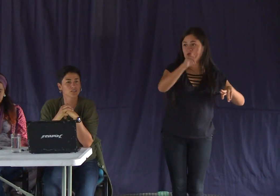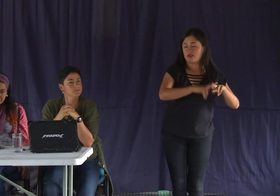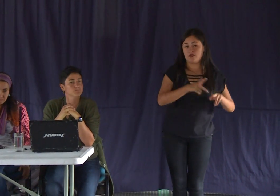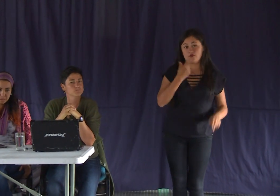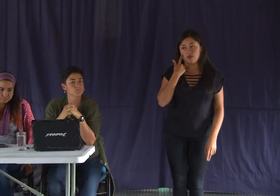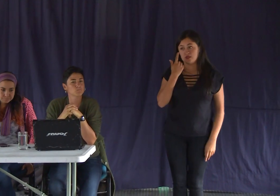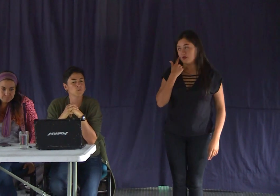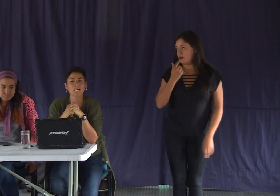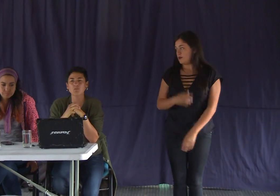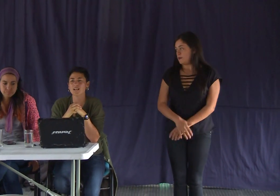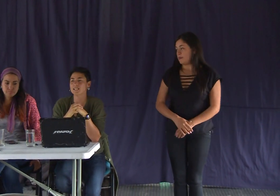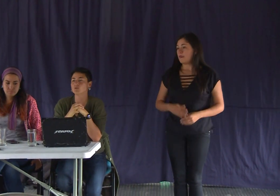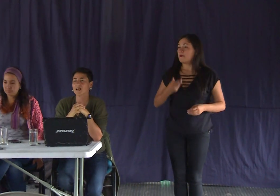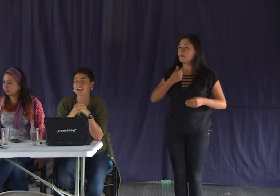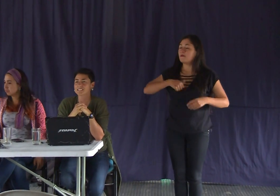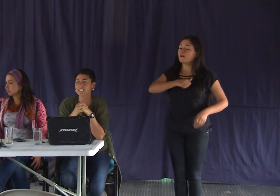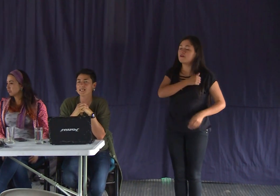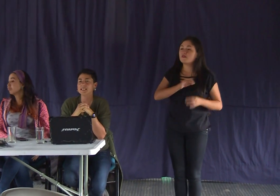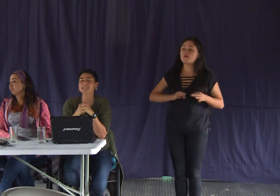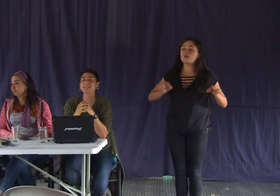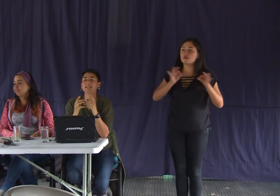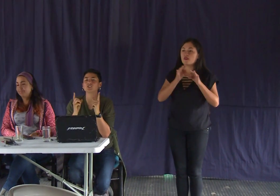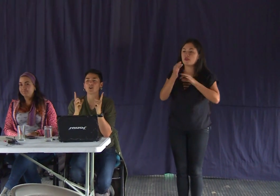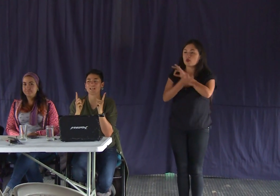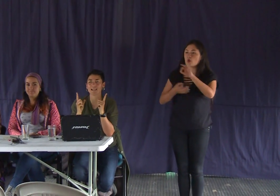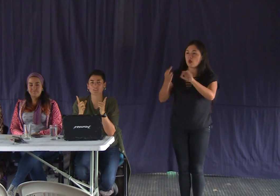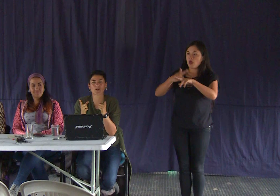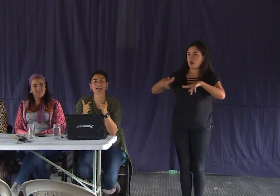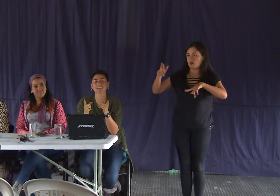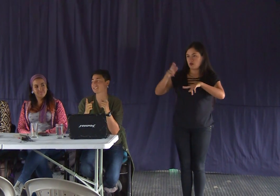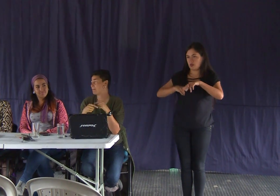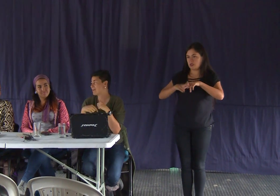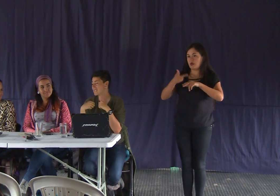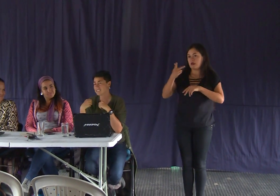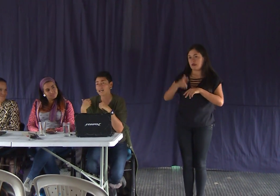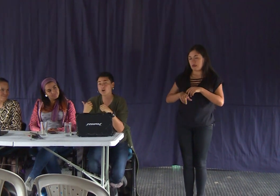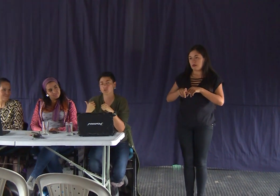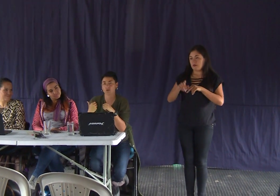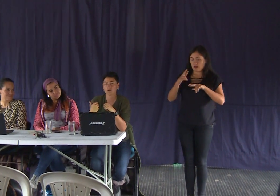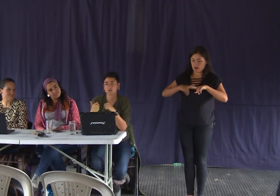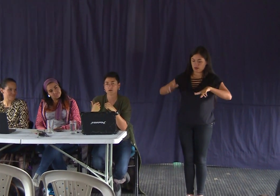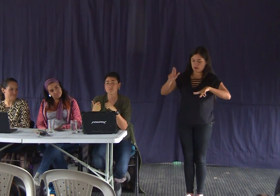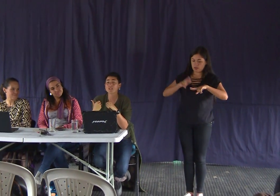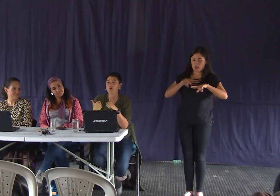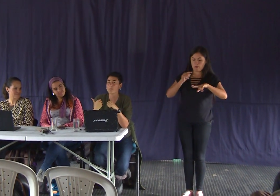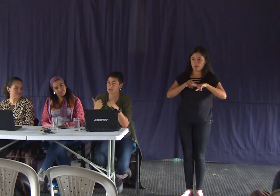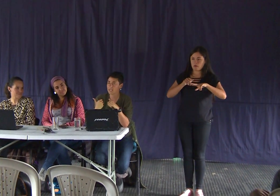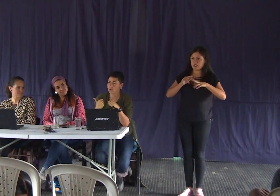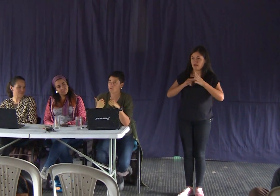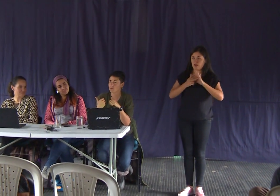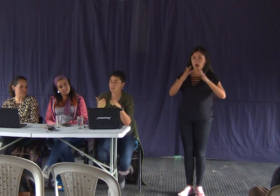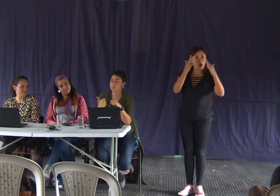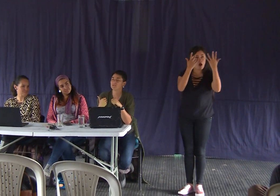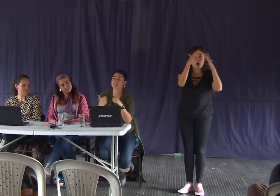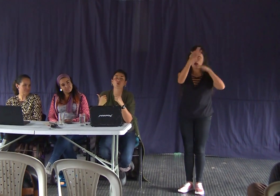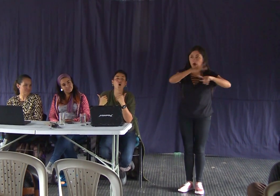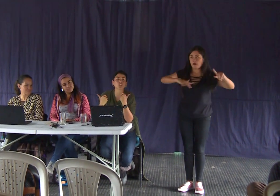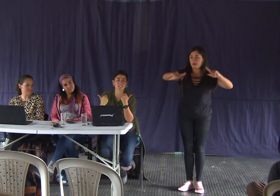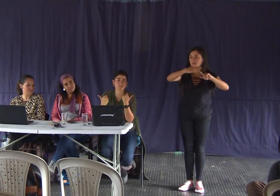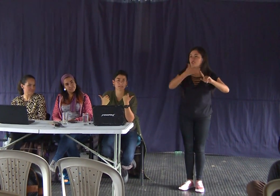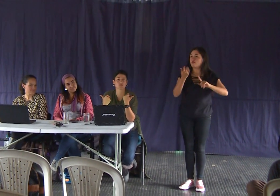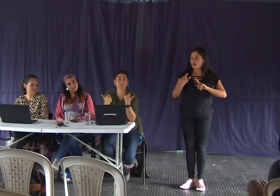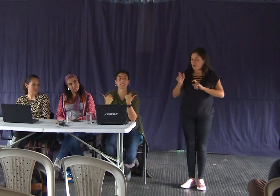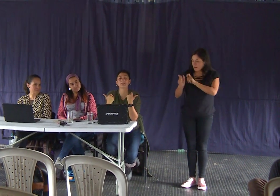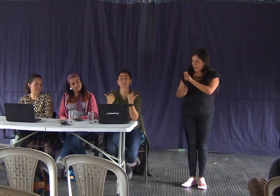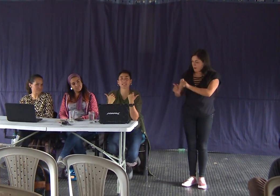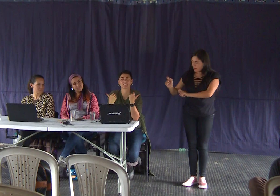compañeros, cuidemos la naturaleza. Y dentro de la naturaleza también está el otro, mi compañero, las